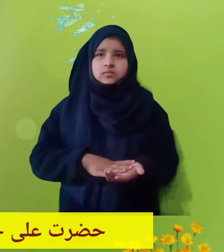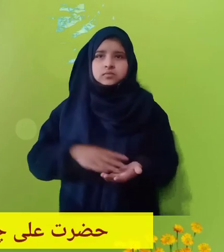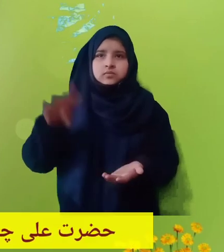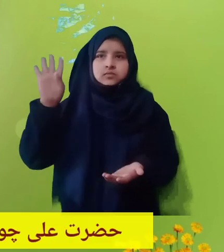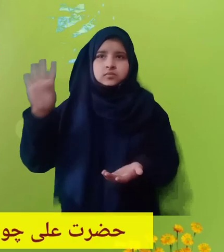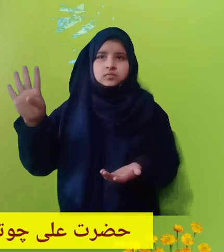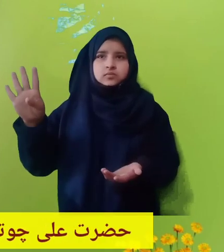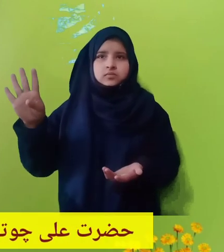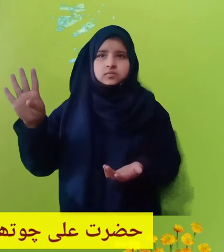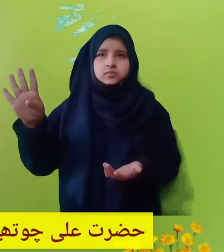अली और मुर्तज़ा